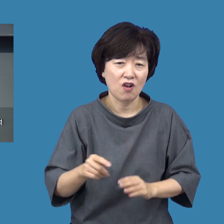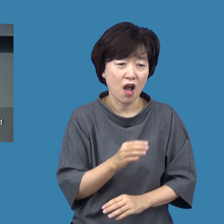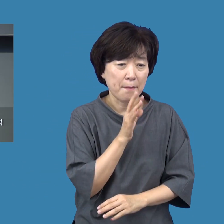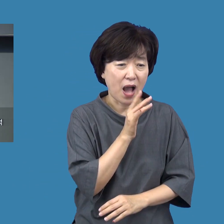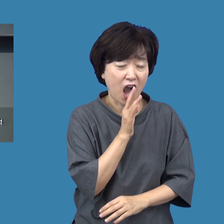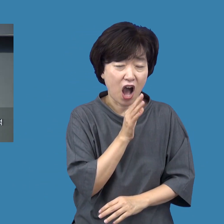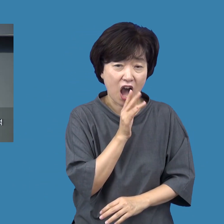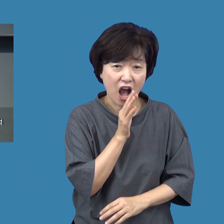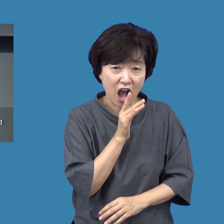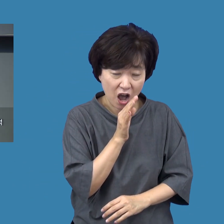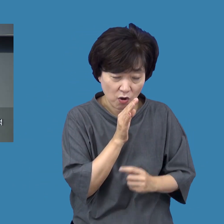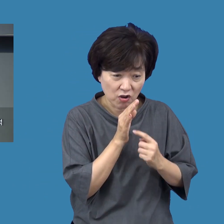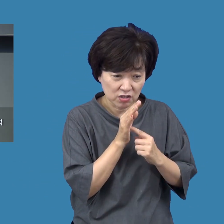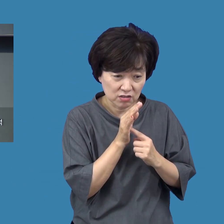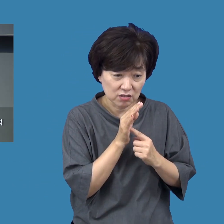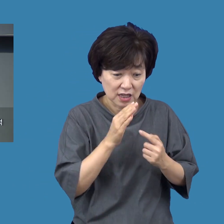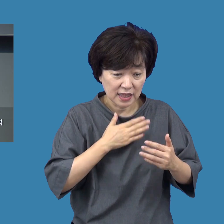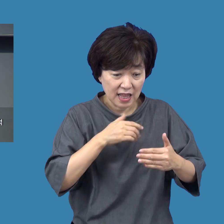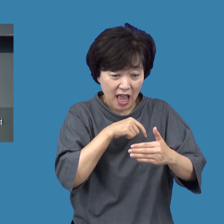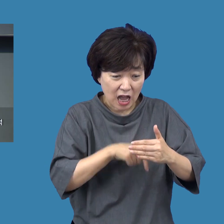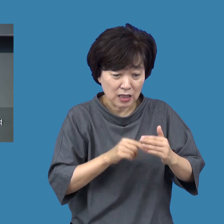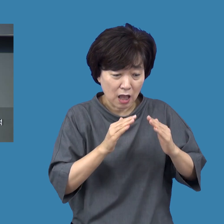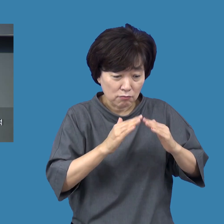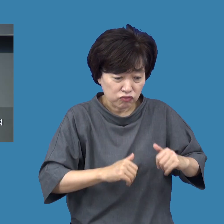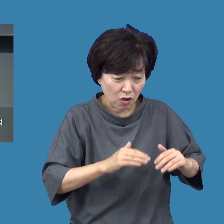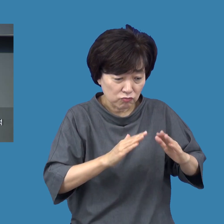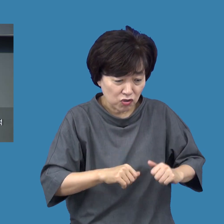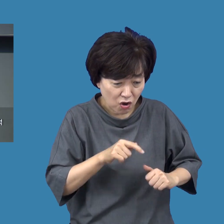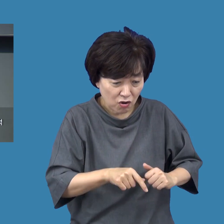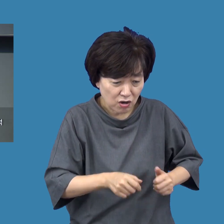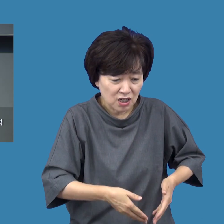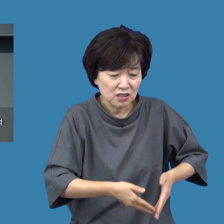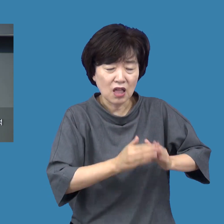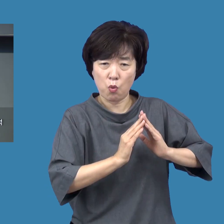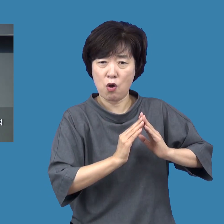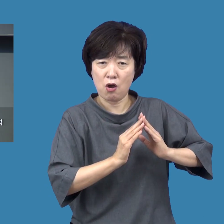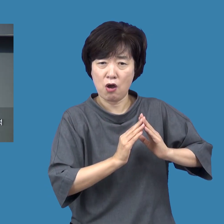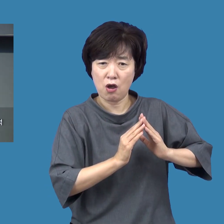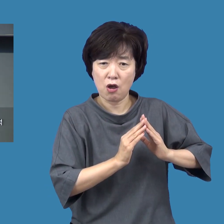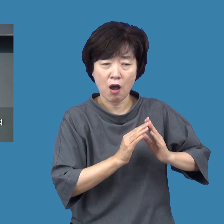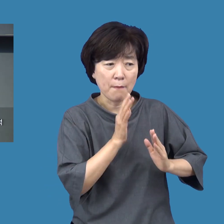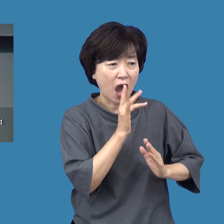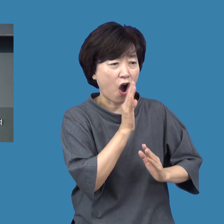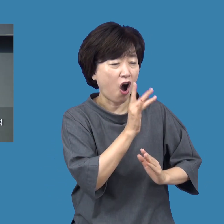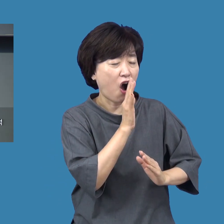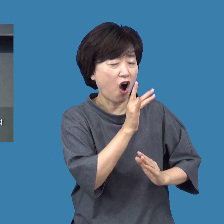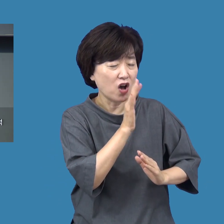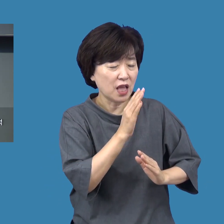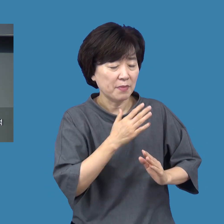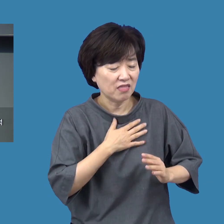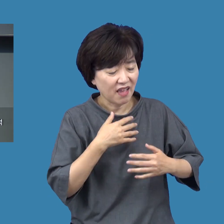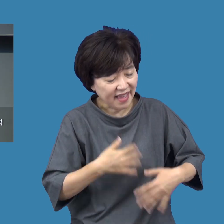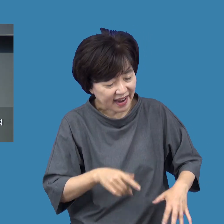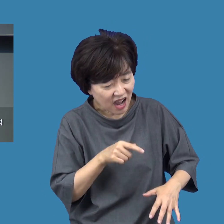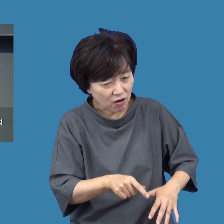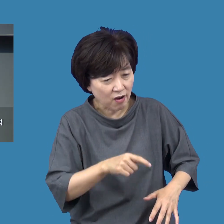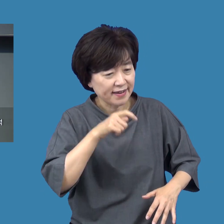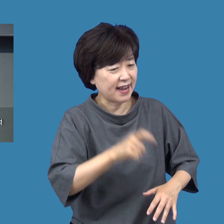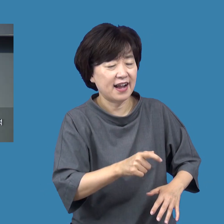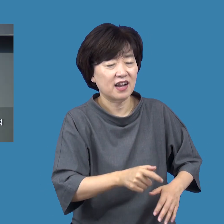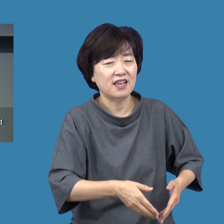되면 내 안에 무너져 있던 것들이 세워진다는 거예요. 방언을 하게 되면 내 안에 약해져 있던 것들이 강해진다는